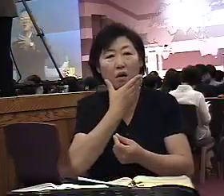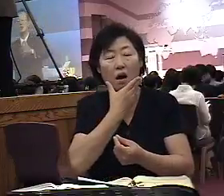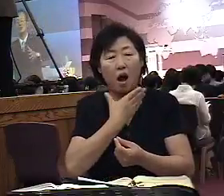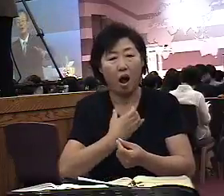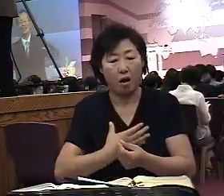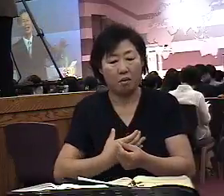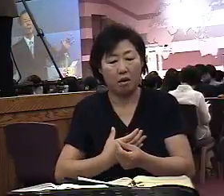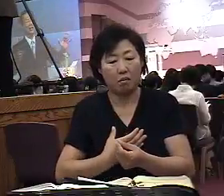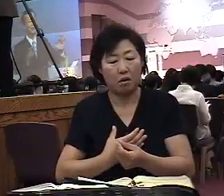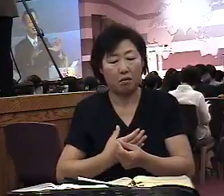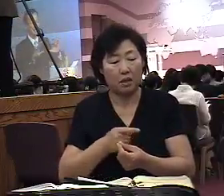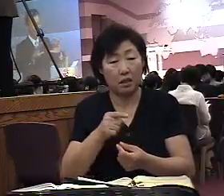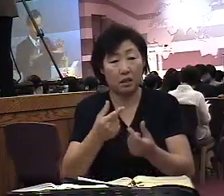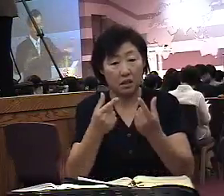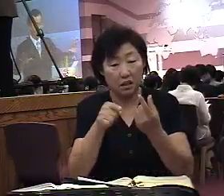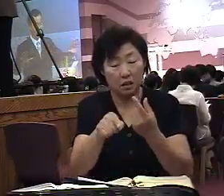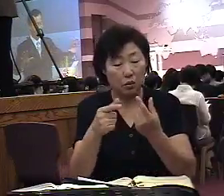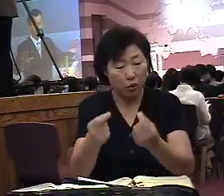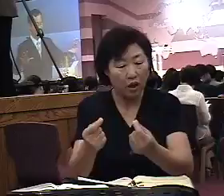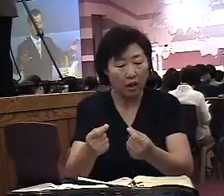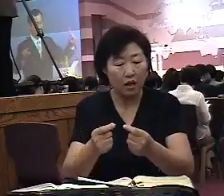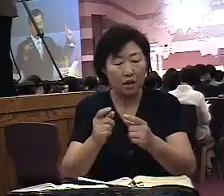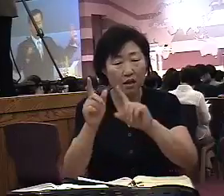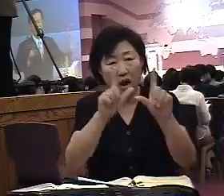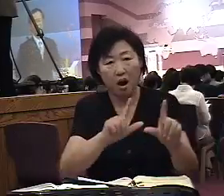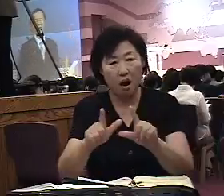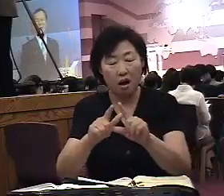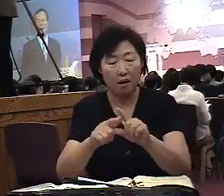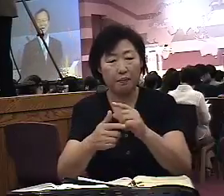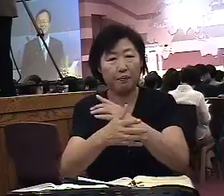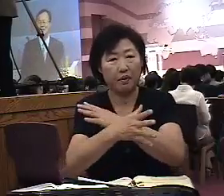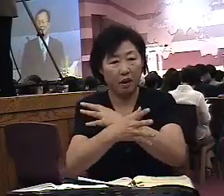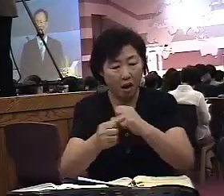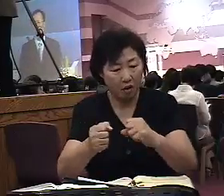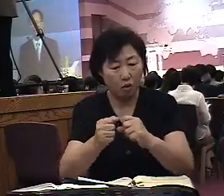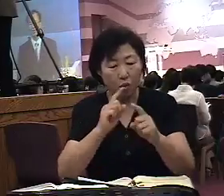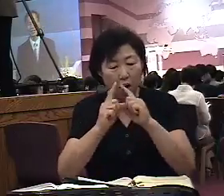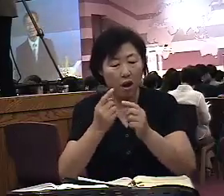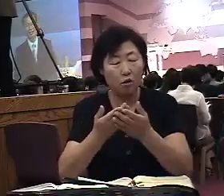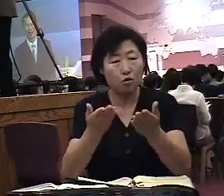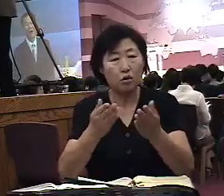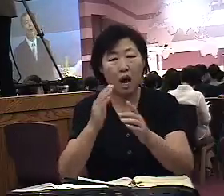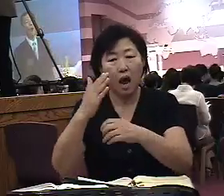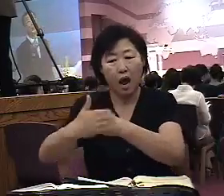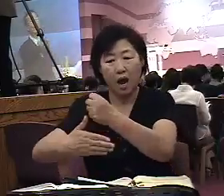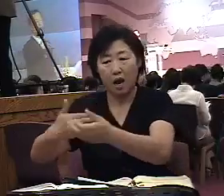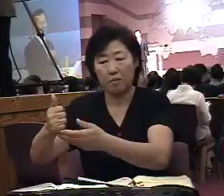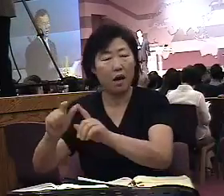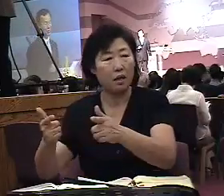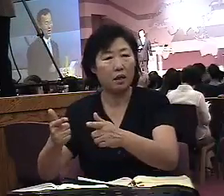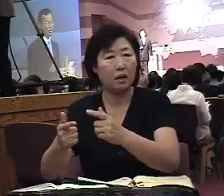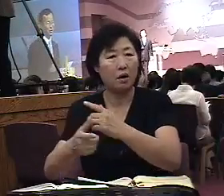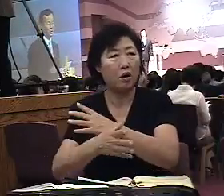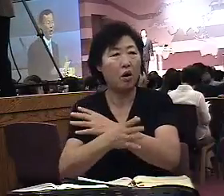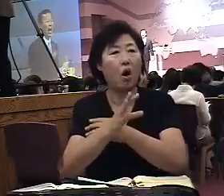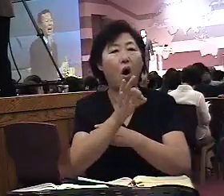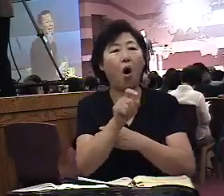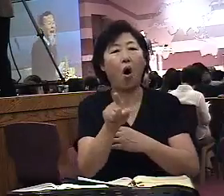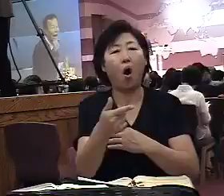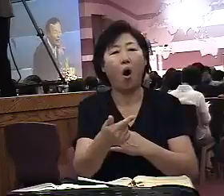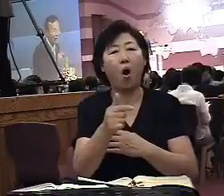내가 너를 축복하리라고 말씀하신 게 아닙니다. 계약으로 말씀하신 하나님이 아니라 언약으로 말씀을